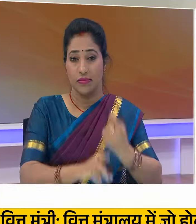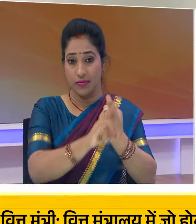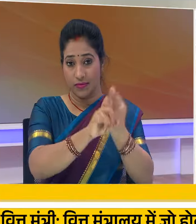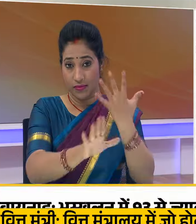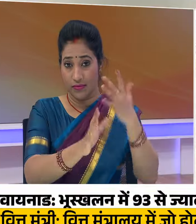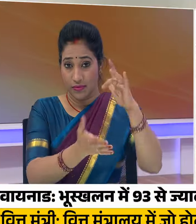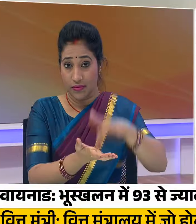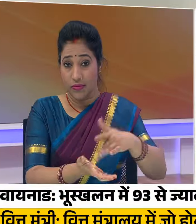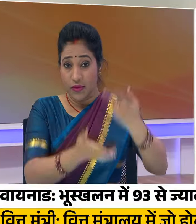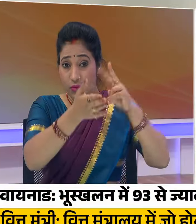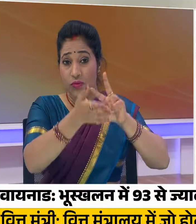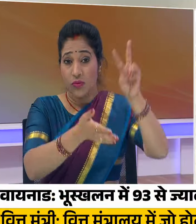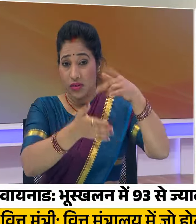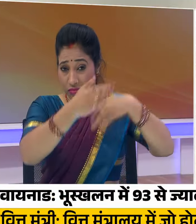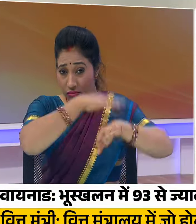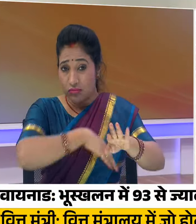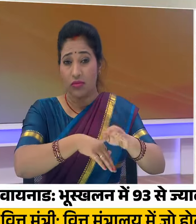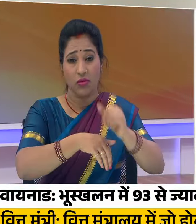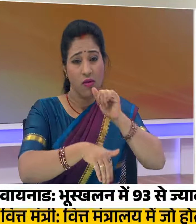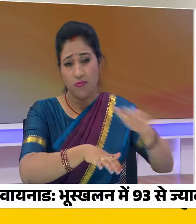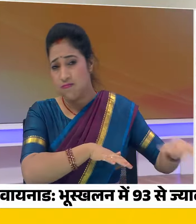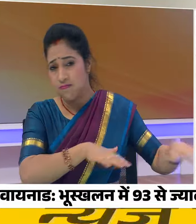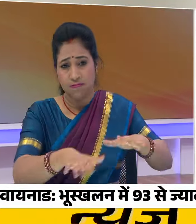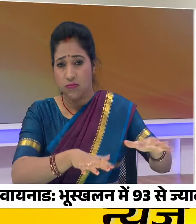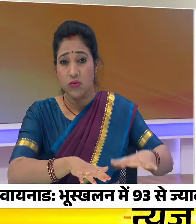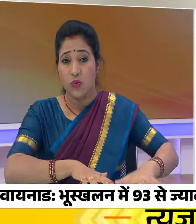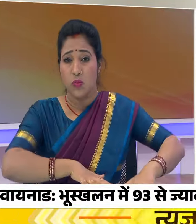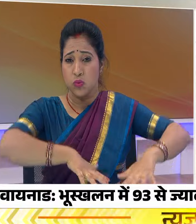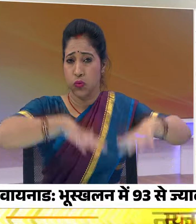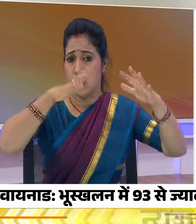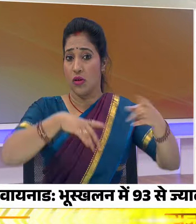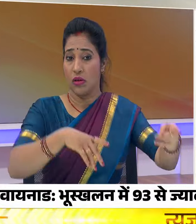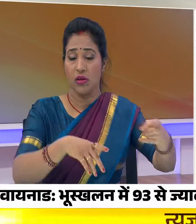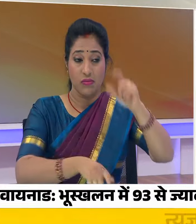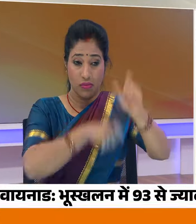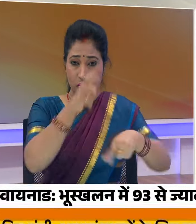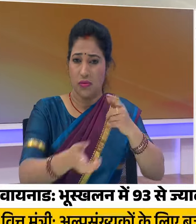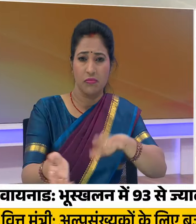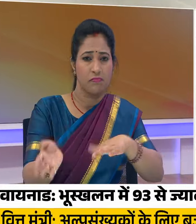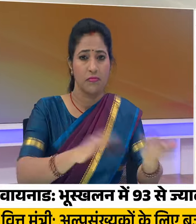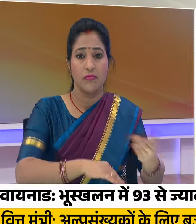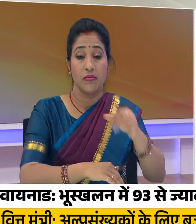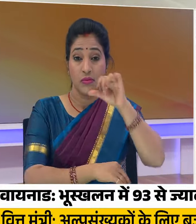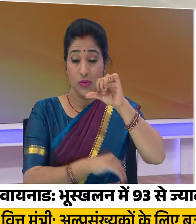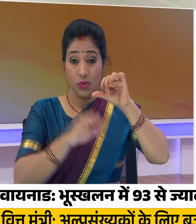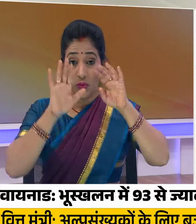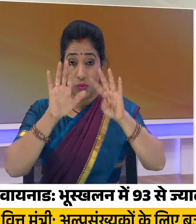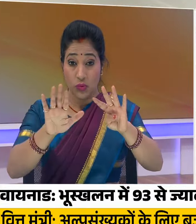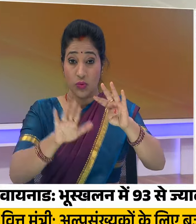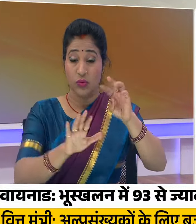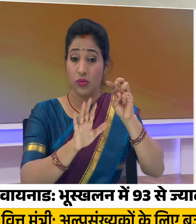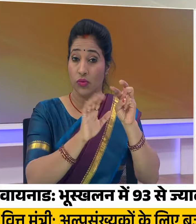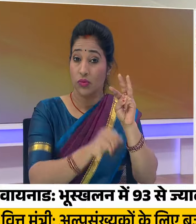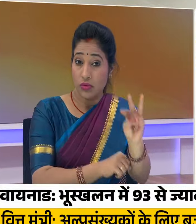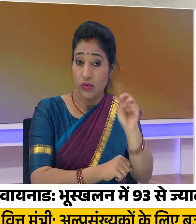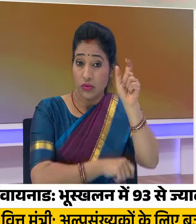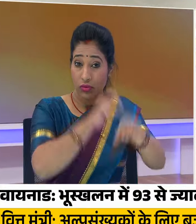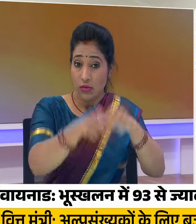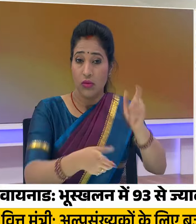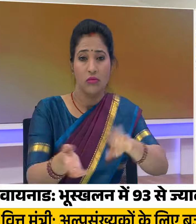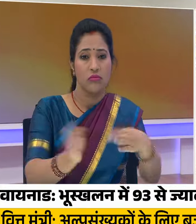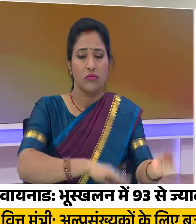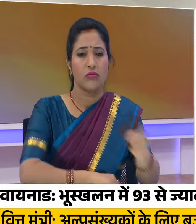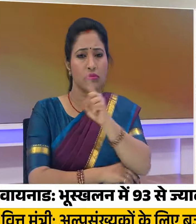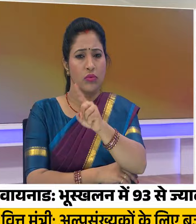केरल के वायनाड में भूस्खलन से भारी तबाही। मारे जाने वालों का आंकड़ा 93 के पार।